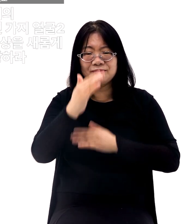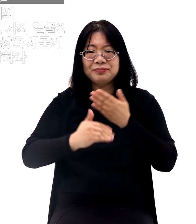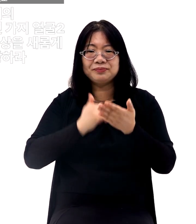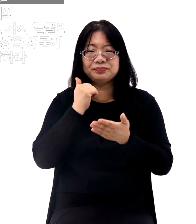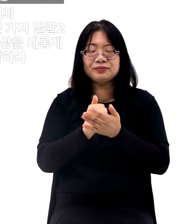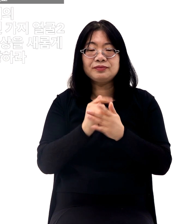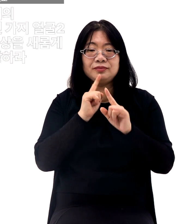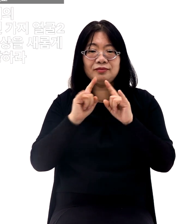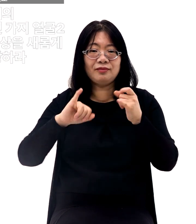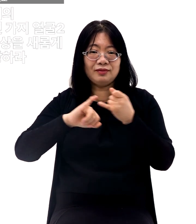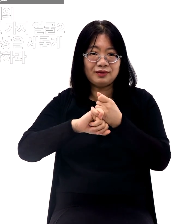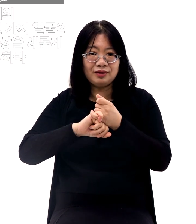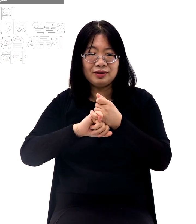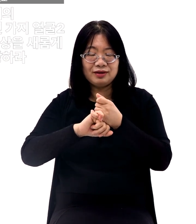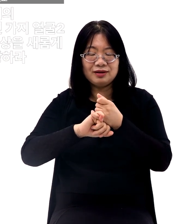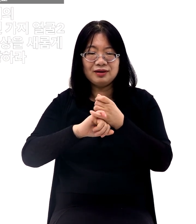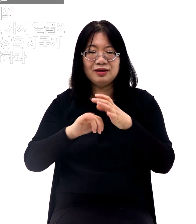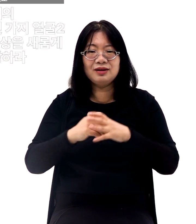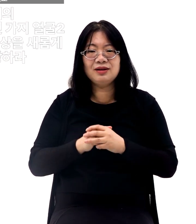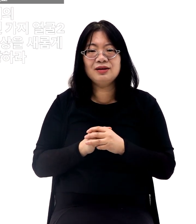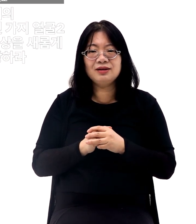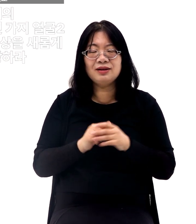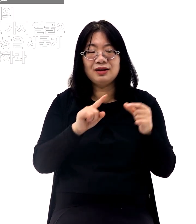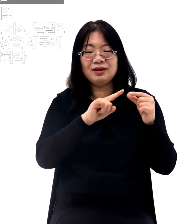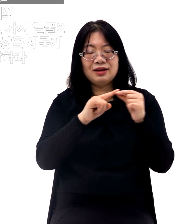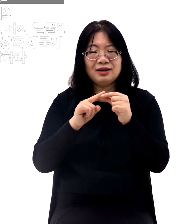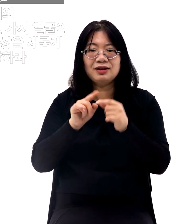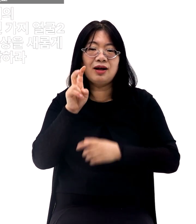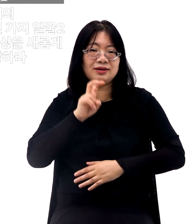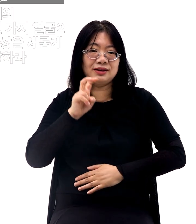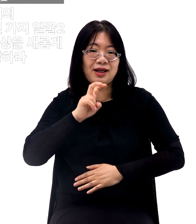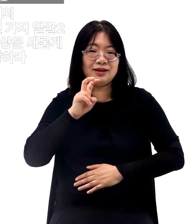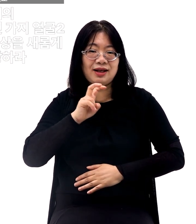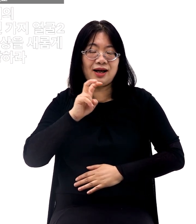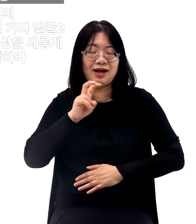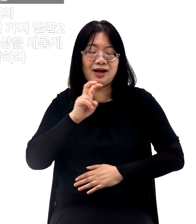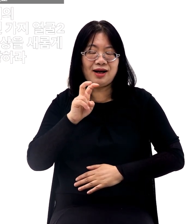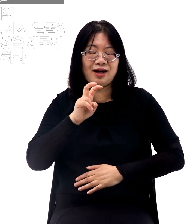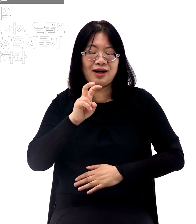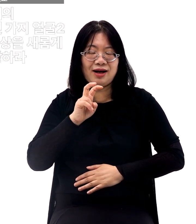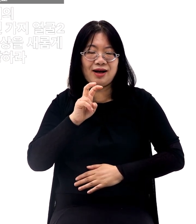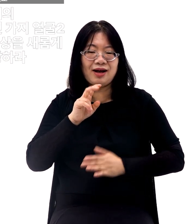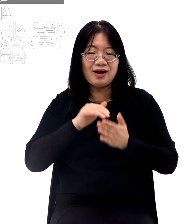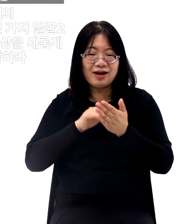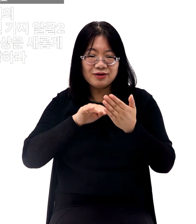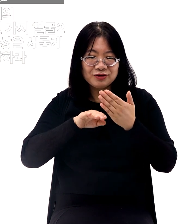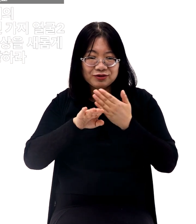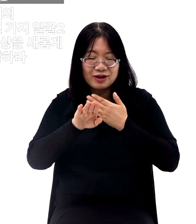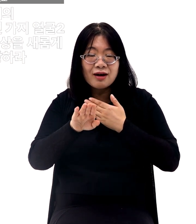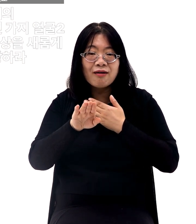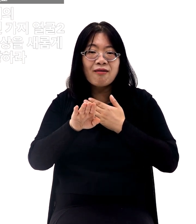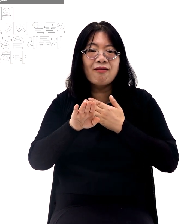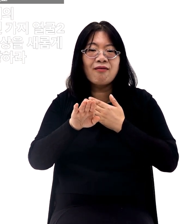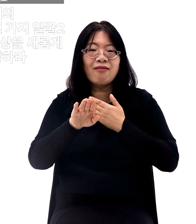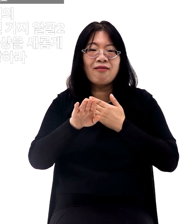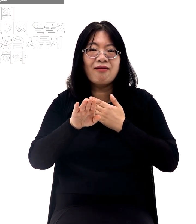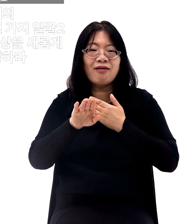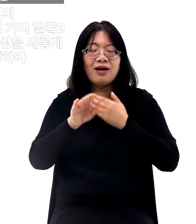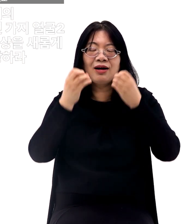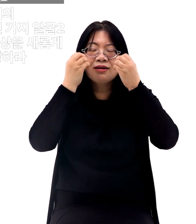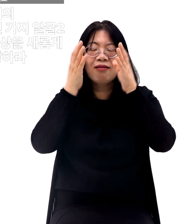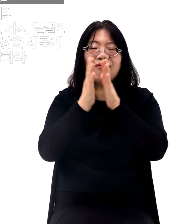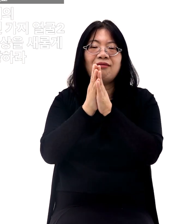하나님의 언약이 약속되어진 가사로 찬양을 하다 보면 뭐가 생깁니까? 새로운